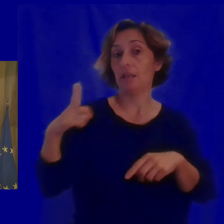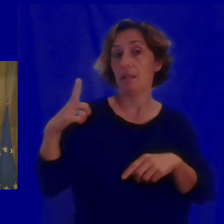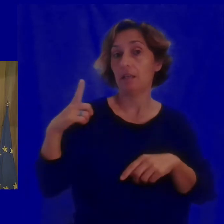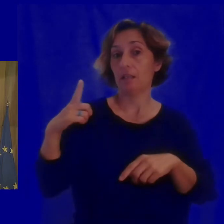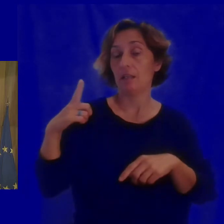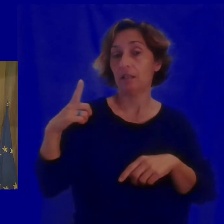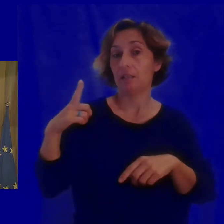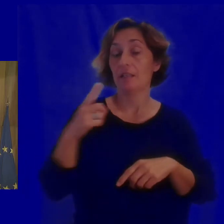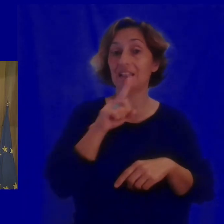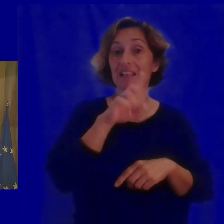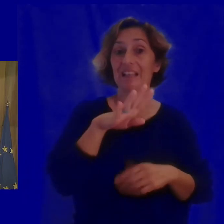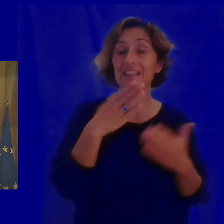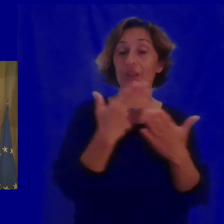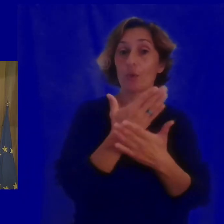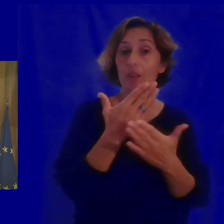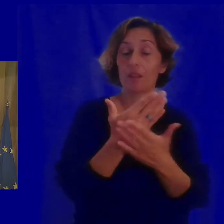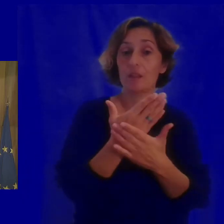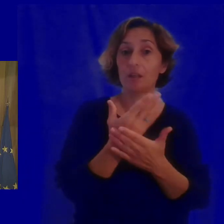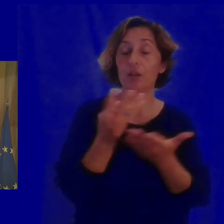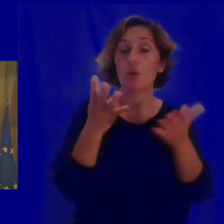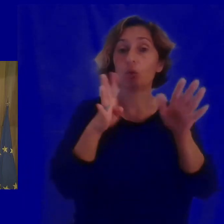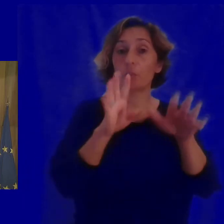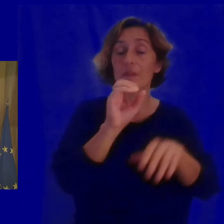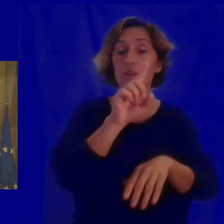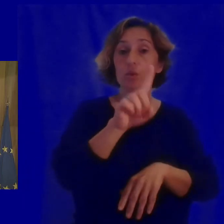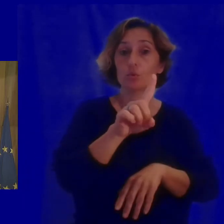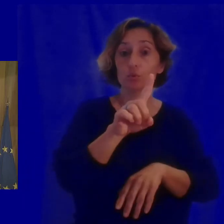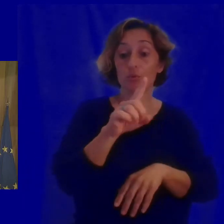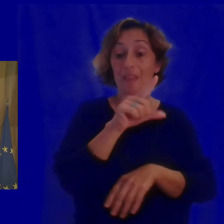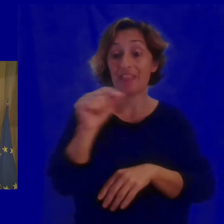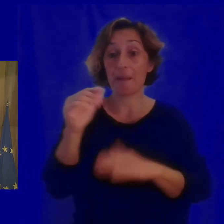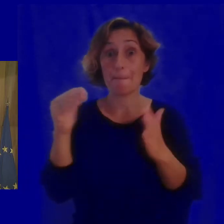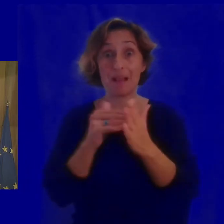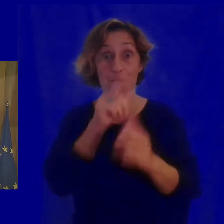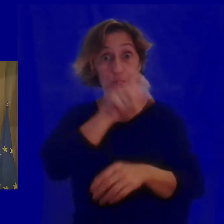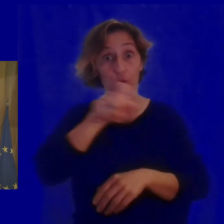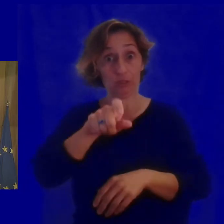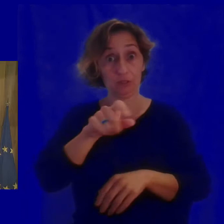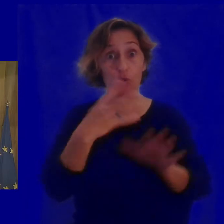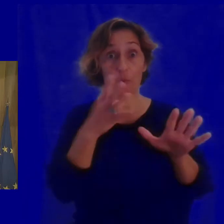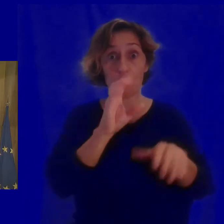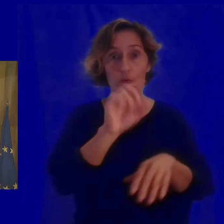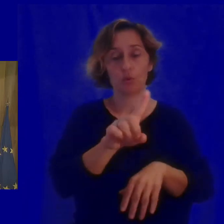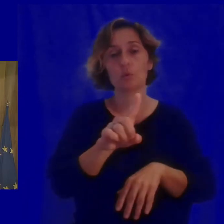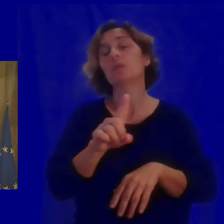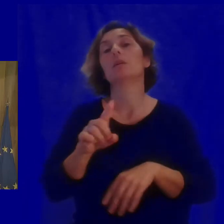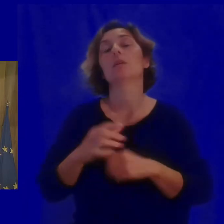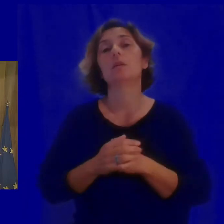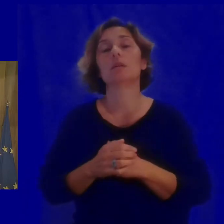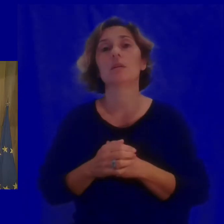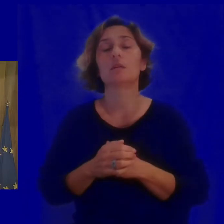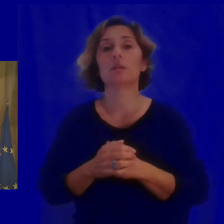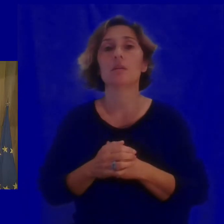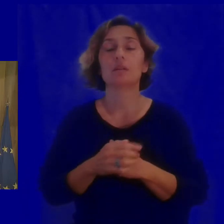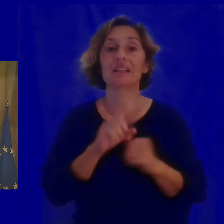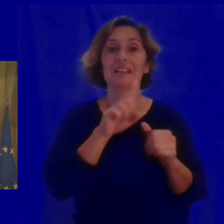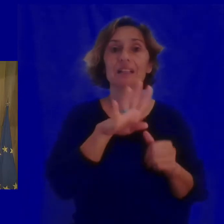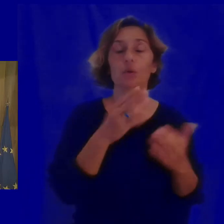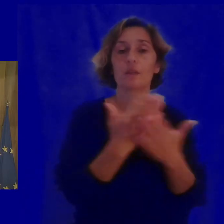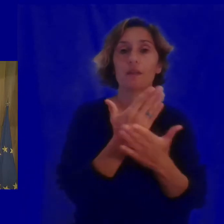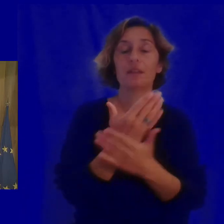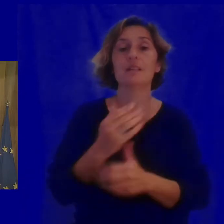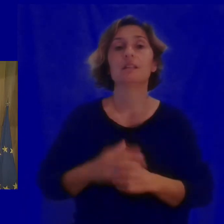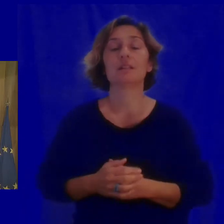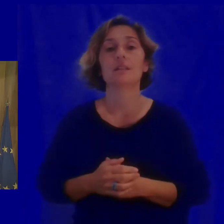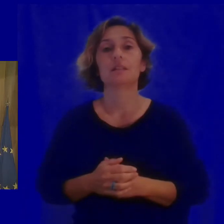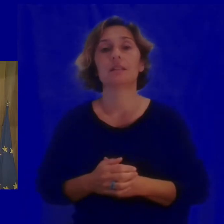los 14 días de 901 casos por 100.000 habitantes y a los 14 días y 323,7